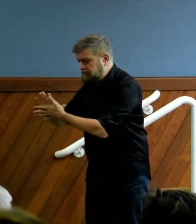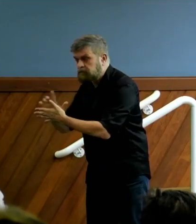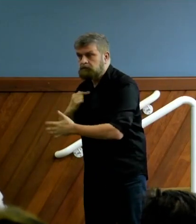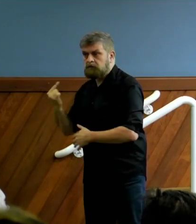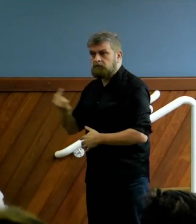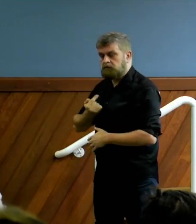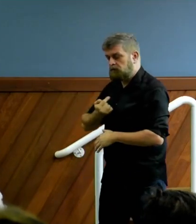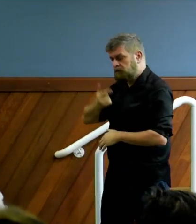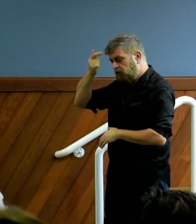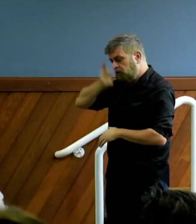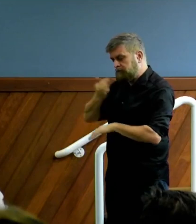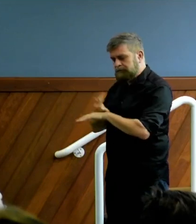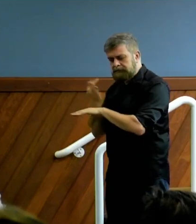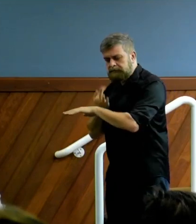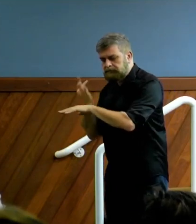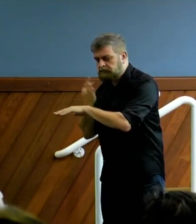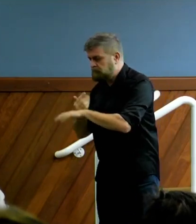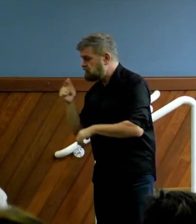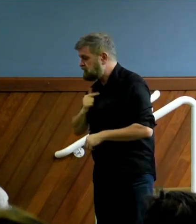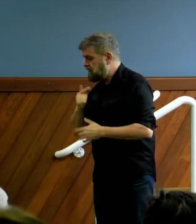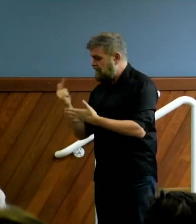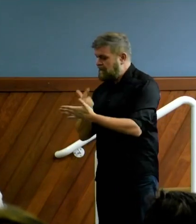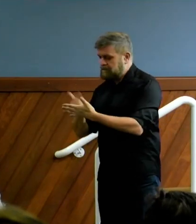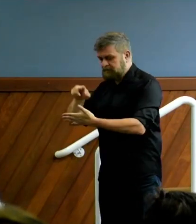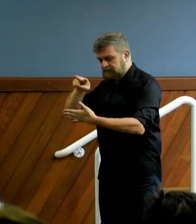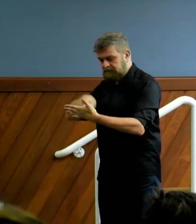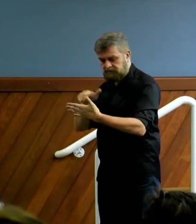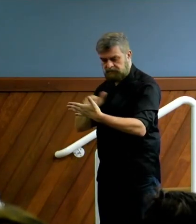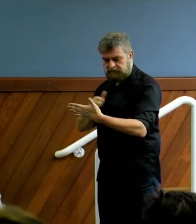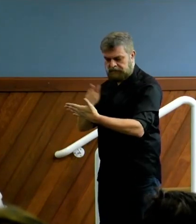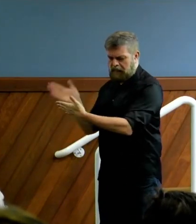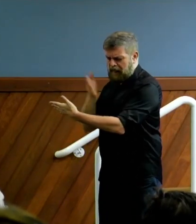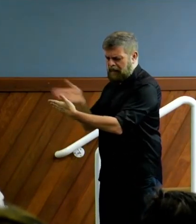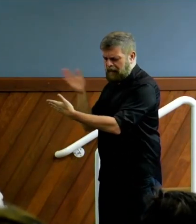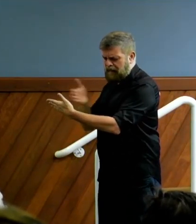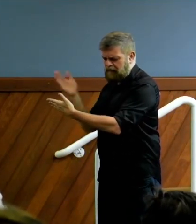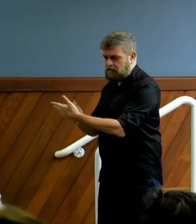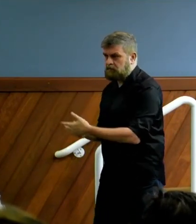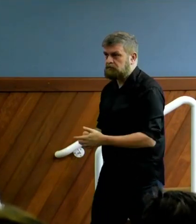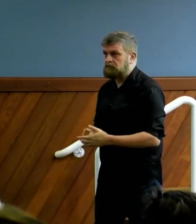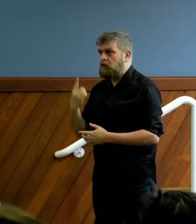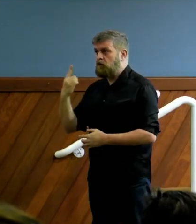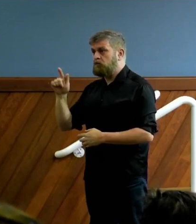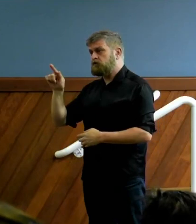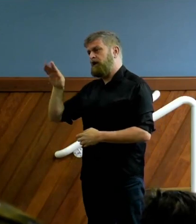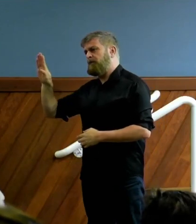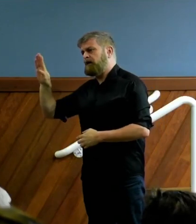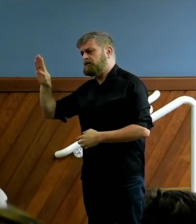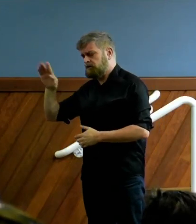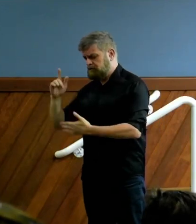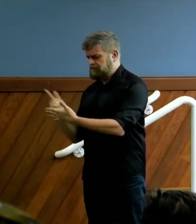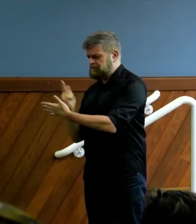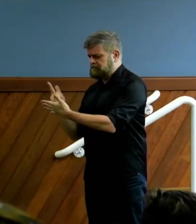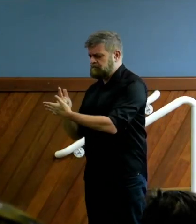ficar lá, porque esse livro, ele, com a quantidade de páginas, deu um giga de livro.